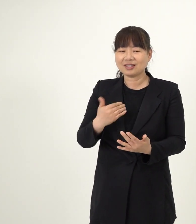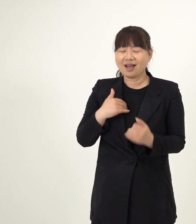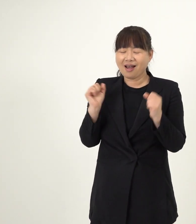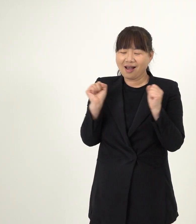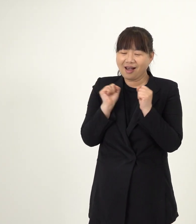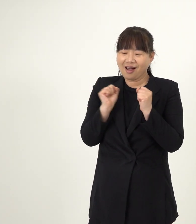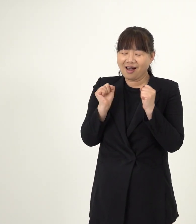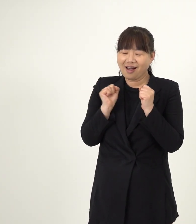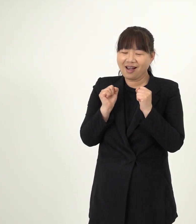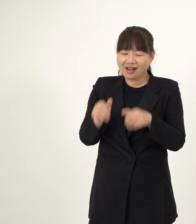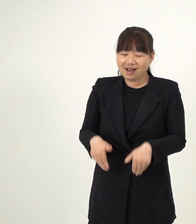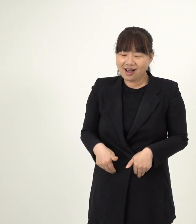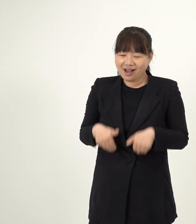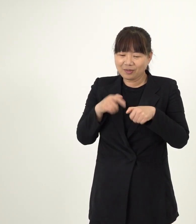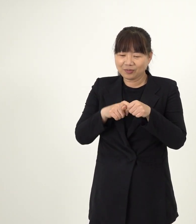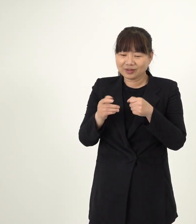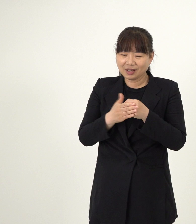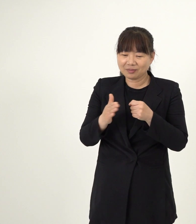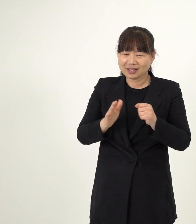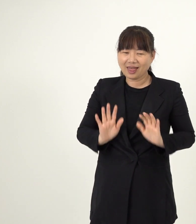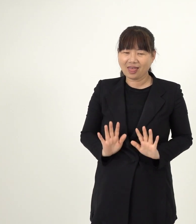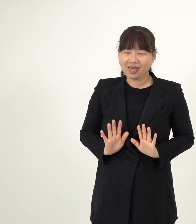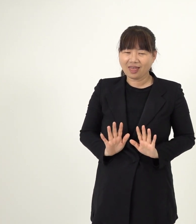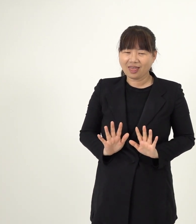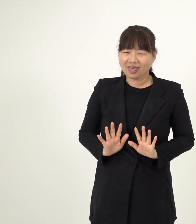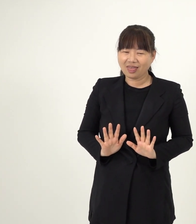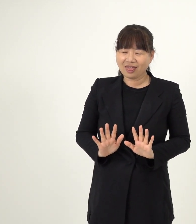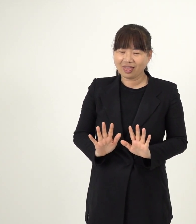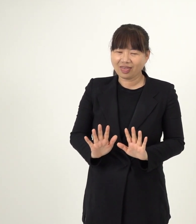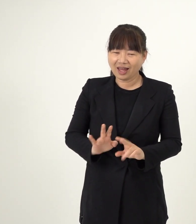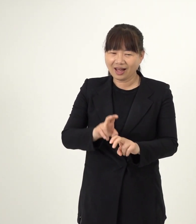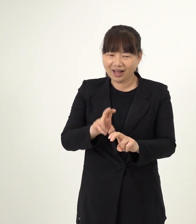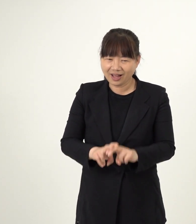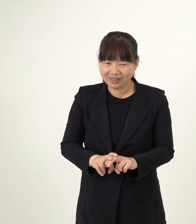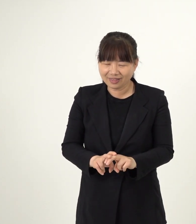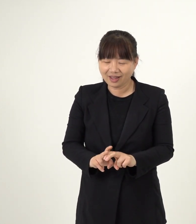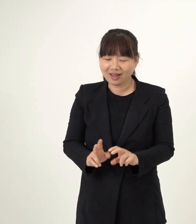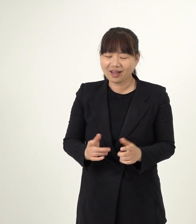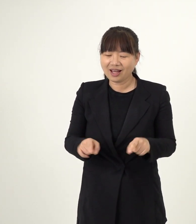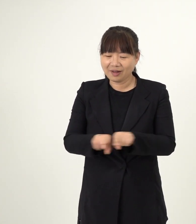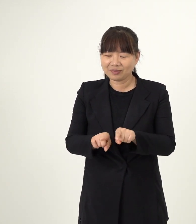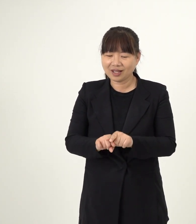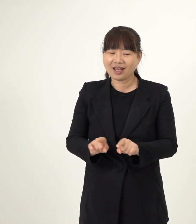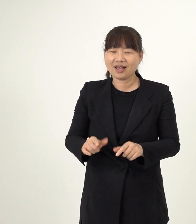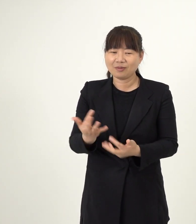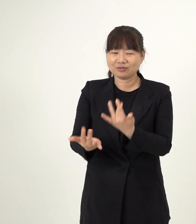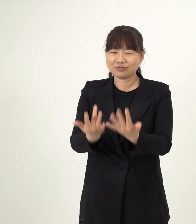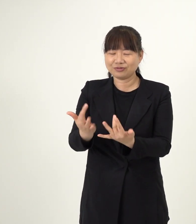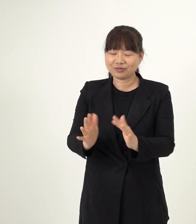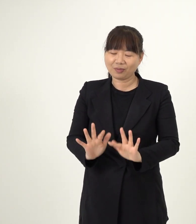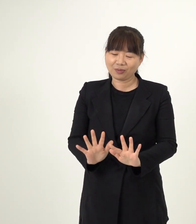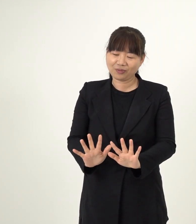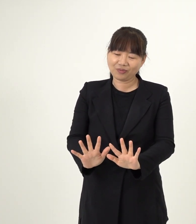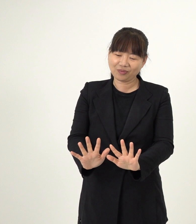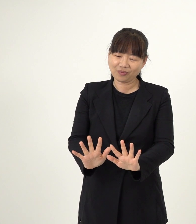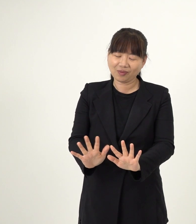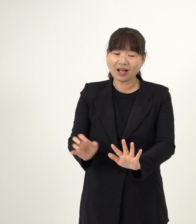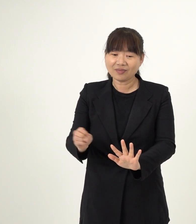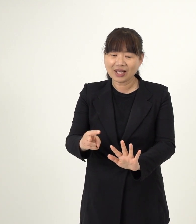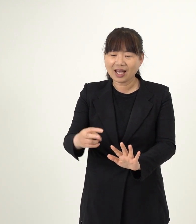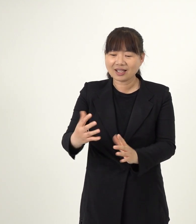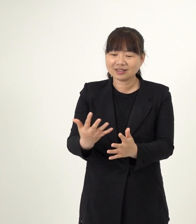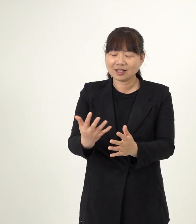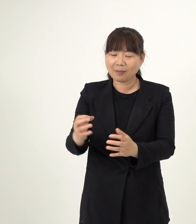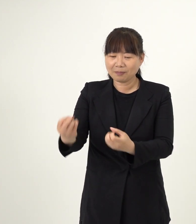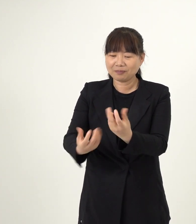다가서 있다가 앉아 같이 함께 불을 쬐었던 그 불이에요. 그 빛에 자기 모습이 더